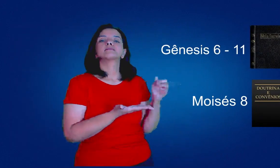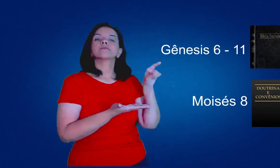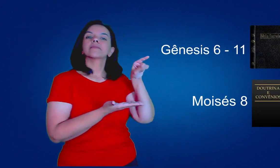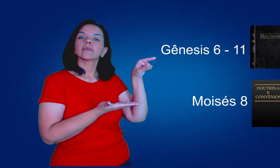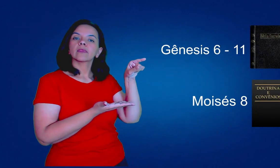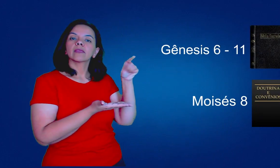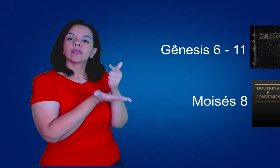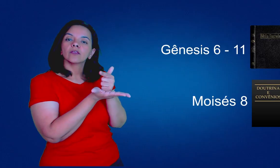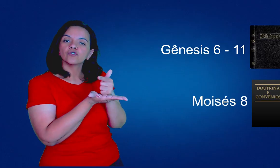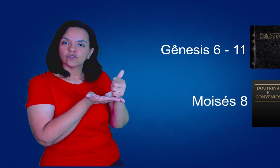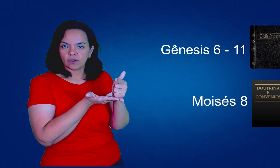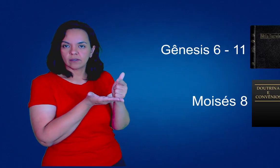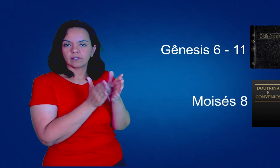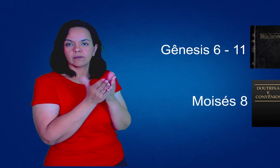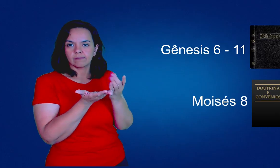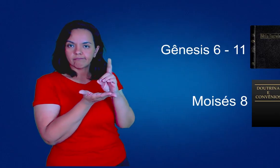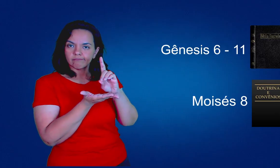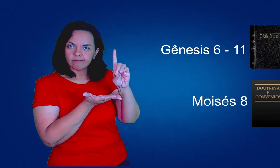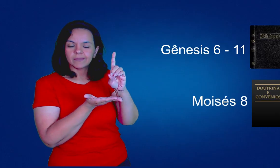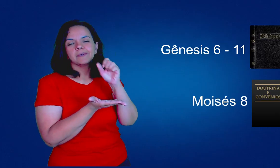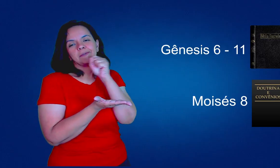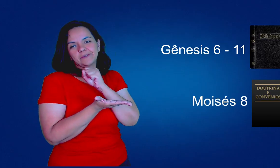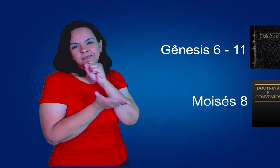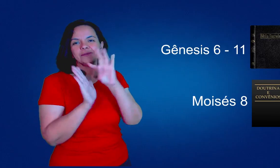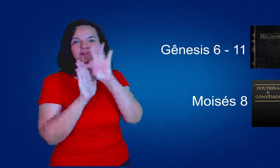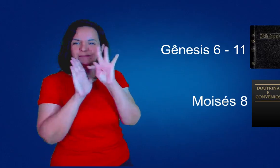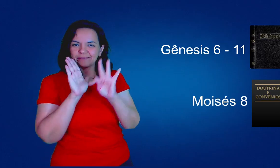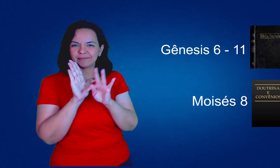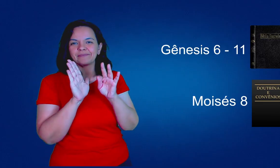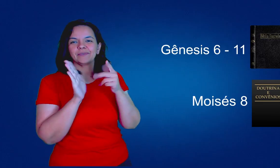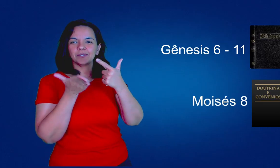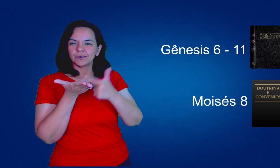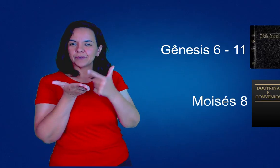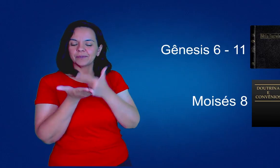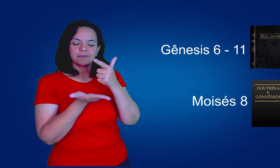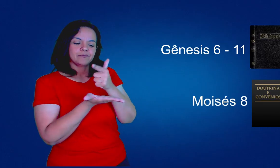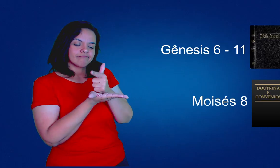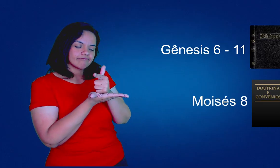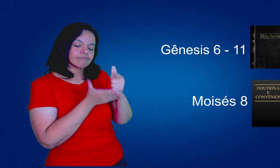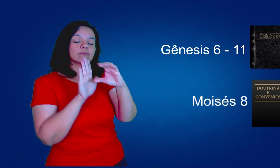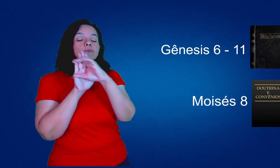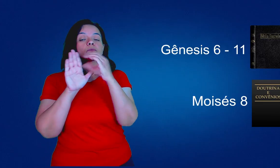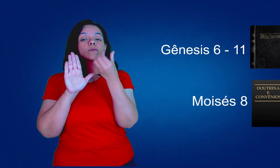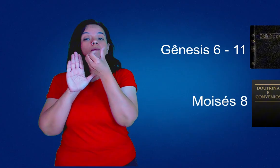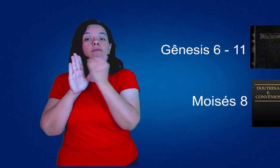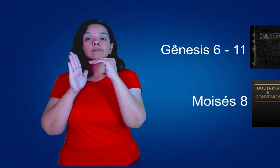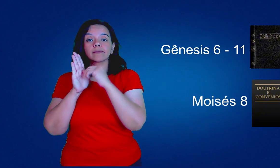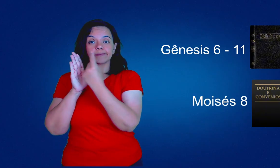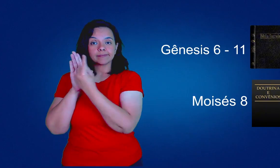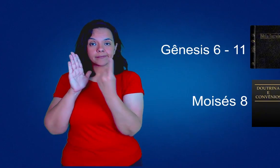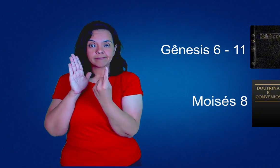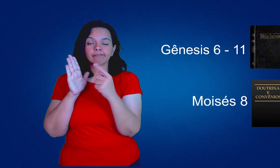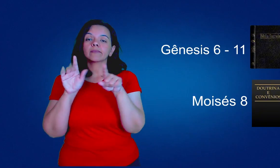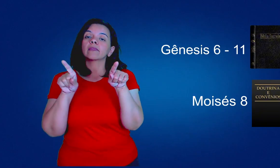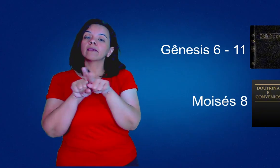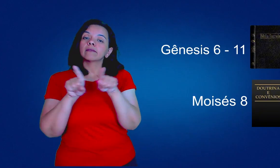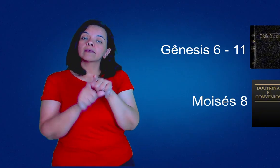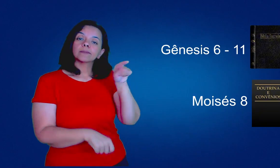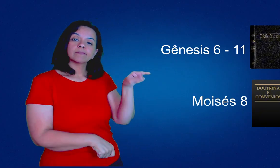Então, nós temos aqui o livro de Gênesis, que está no Velho Testamento, né, capítulo 6